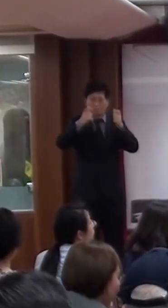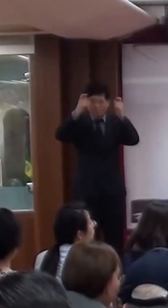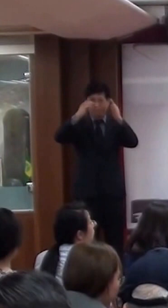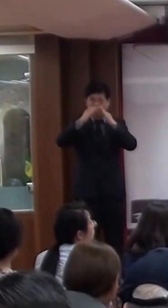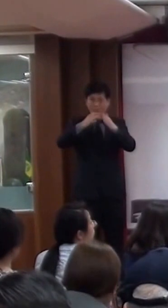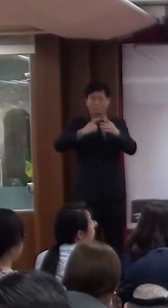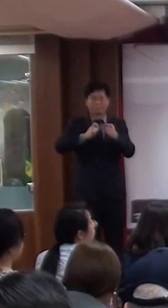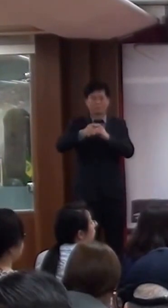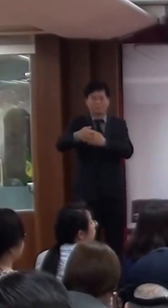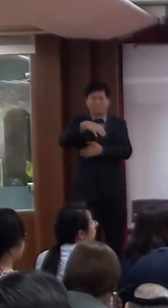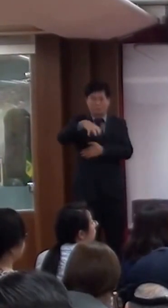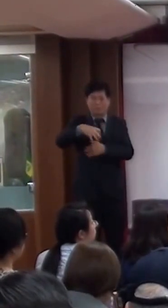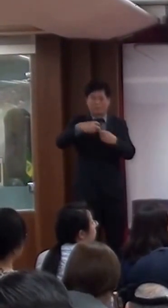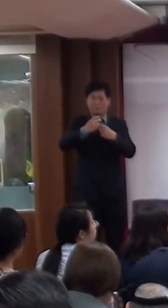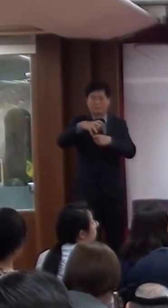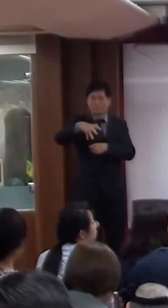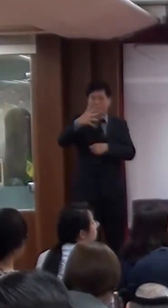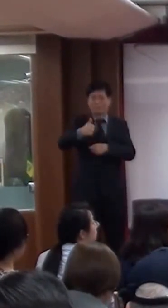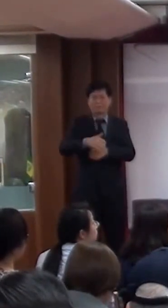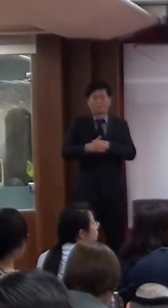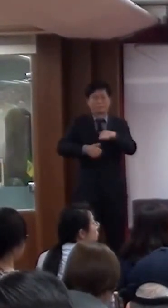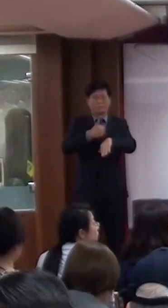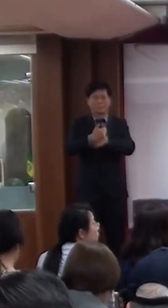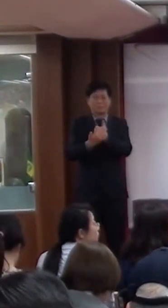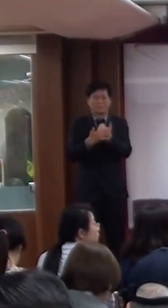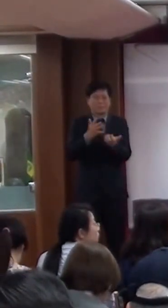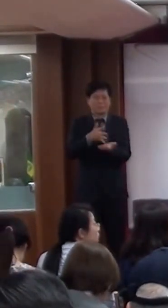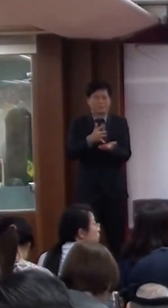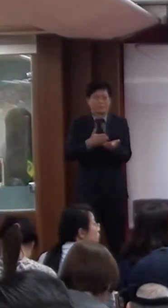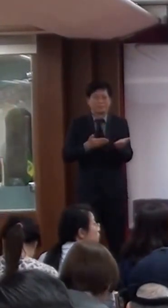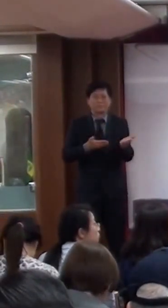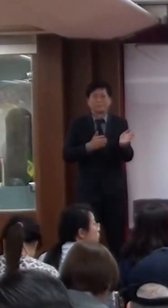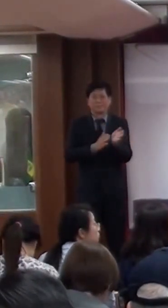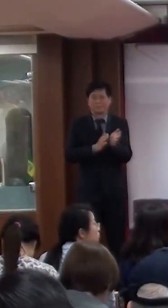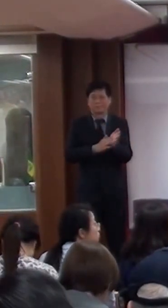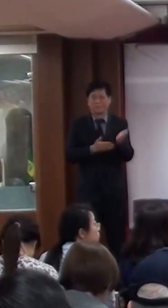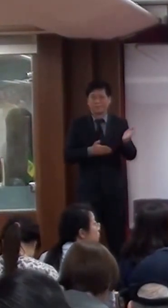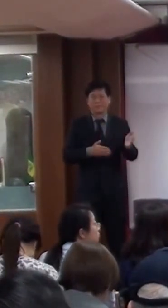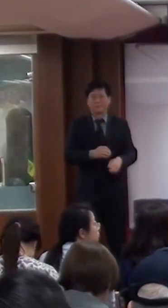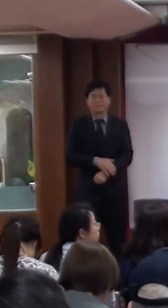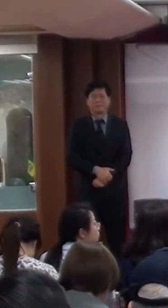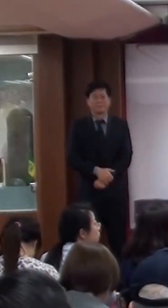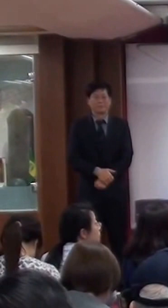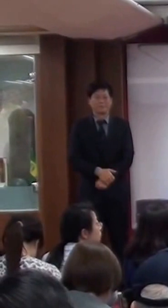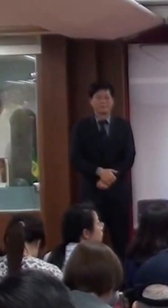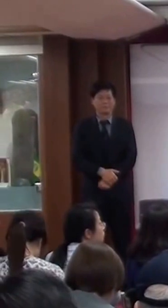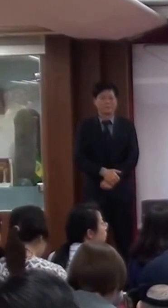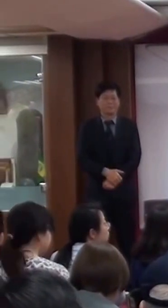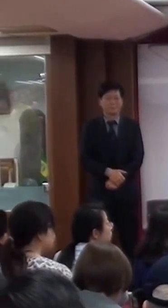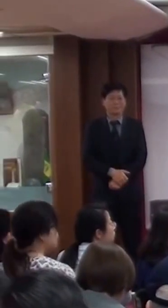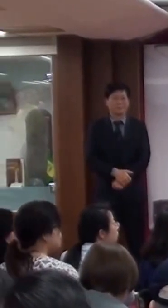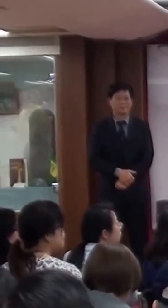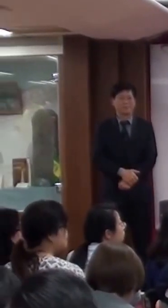雄市税捐稽征处处长李琼慧处长上台，来为我们致辞说几句话，恭请我们的处长上台。